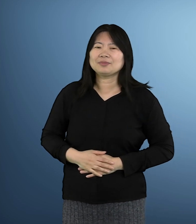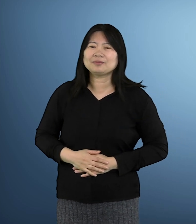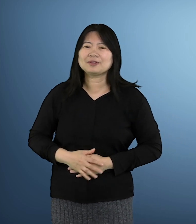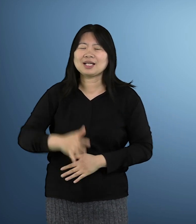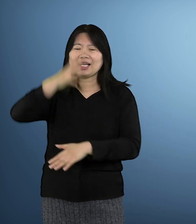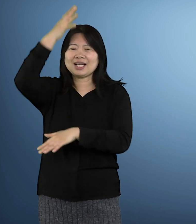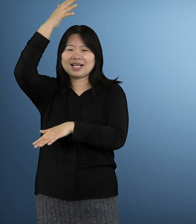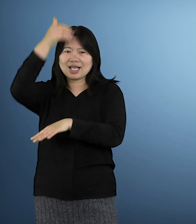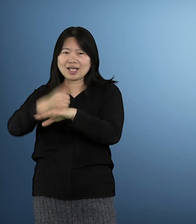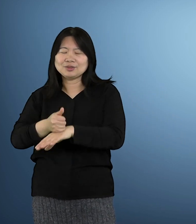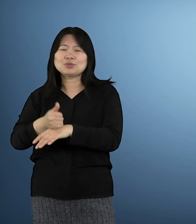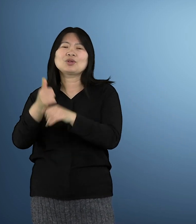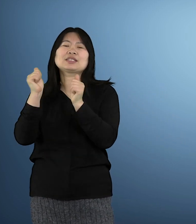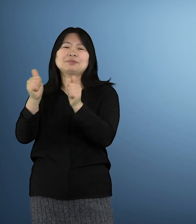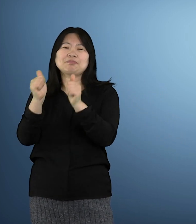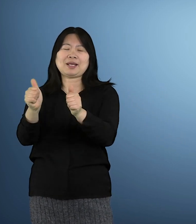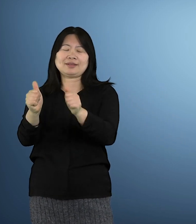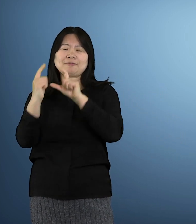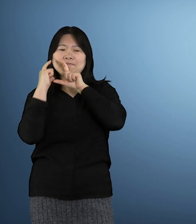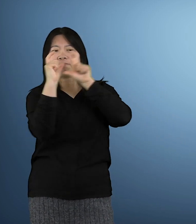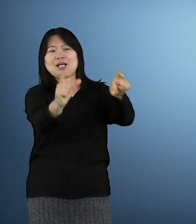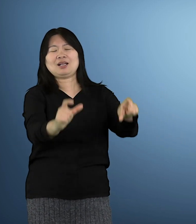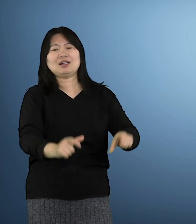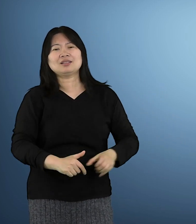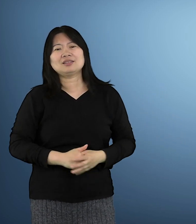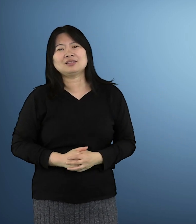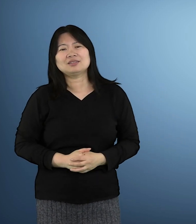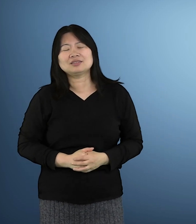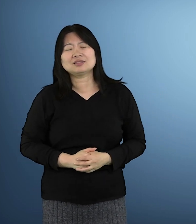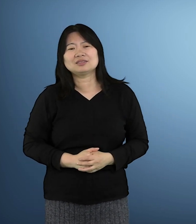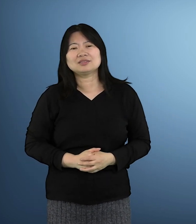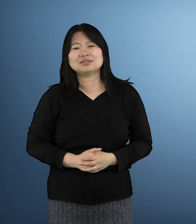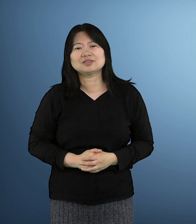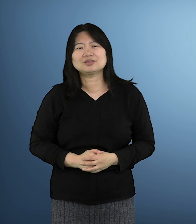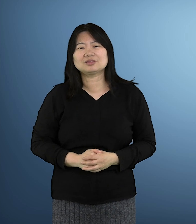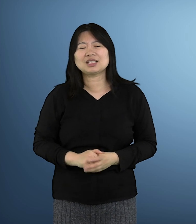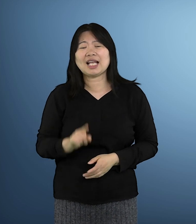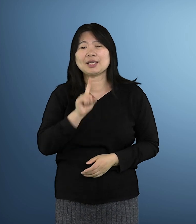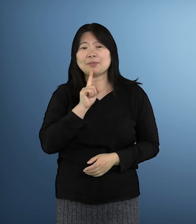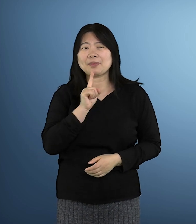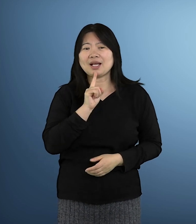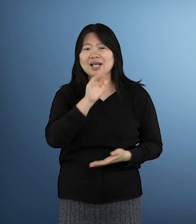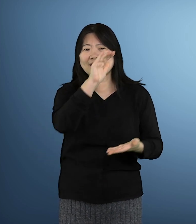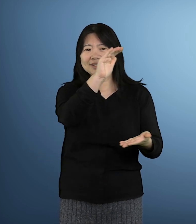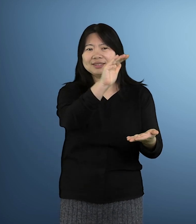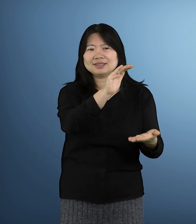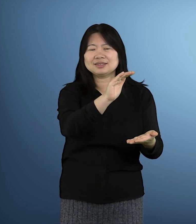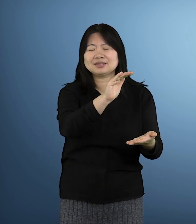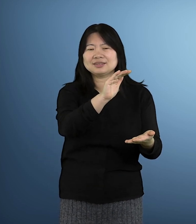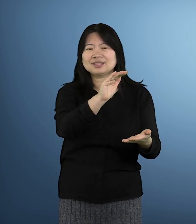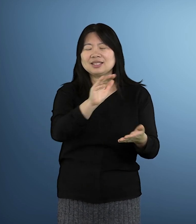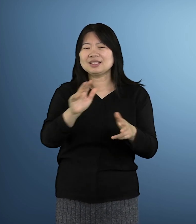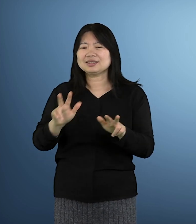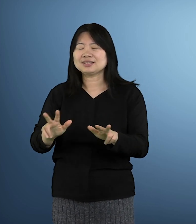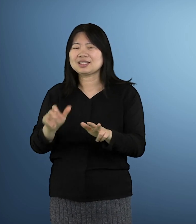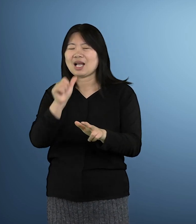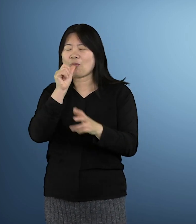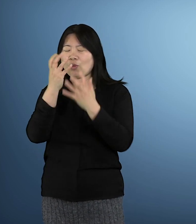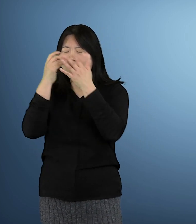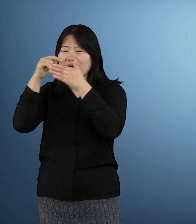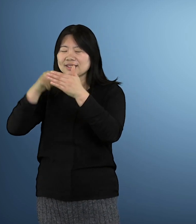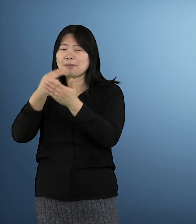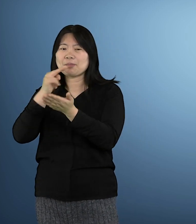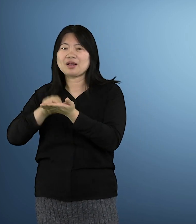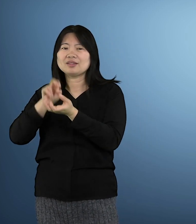최종적 평가가 이루어질 것이다. 이 이야기를 여전히 같은 옥중 서신 중에